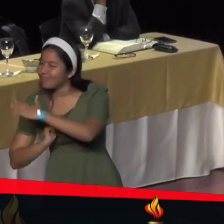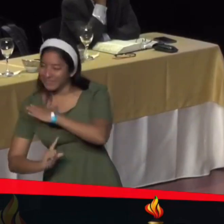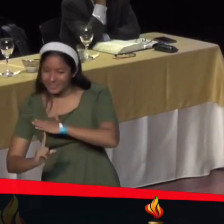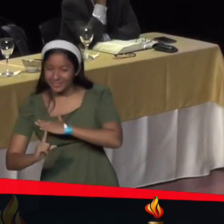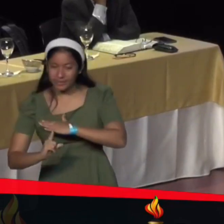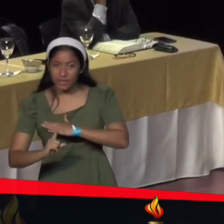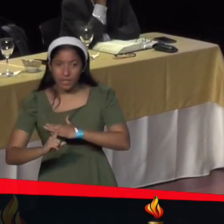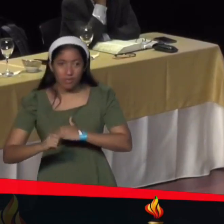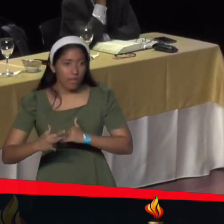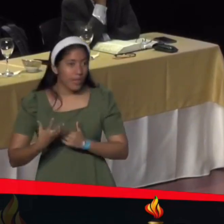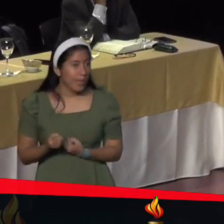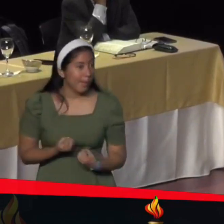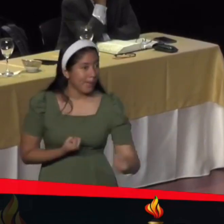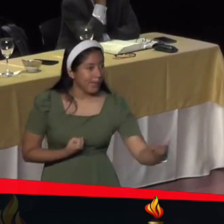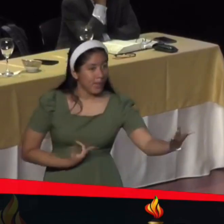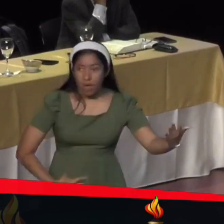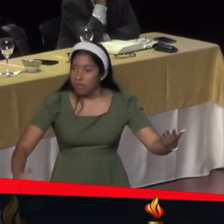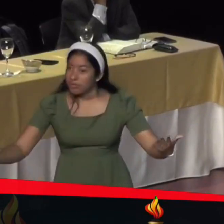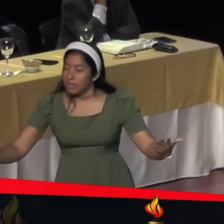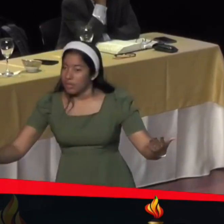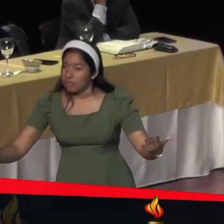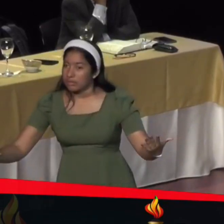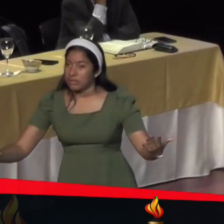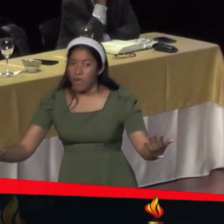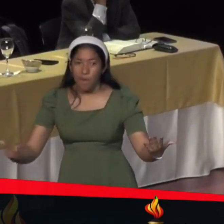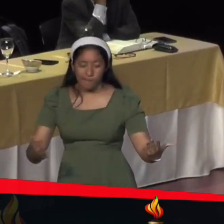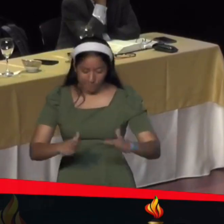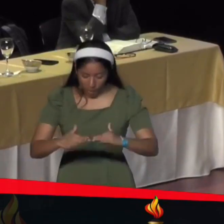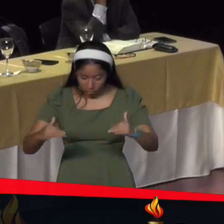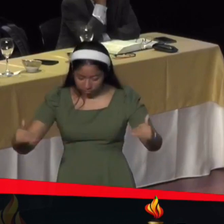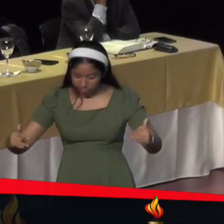Aderezas mesas delante de mí en presencia de mis angustiadores.